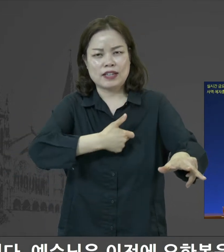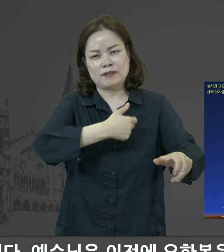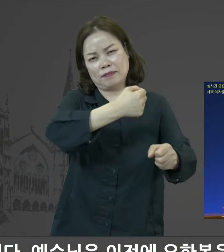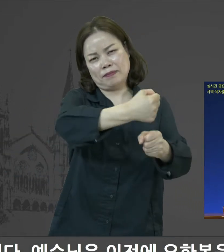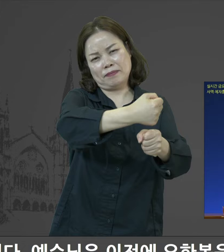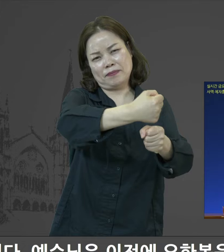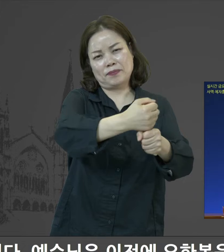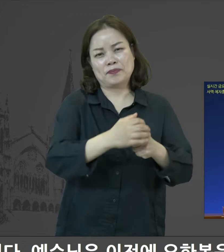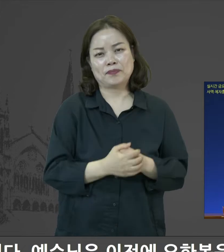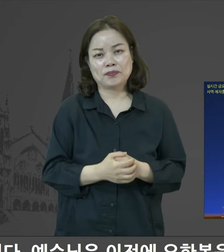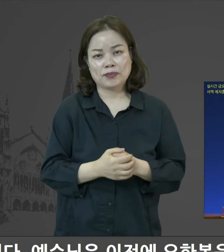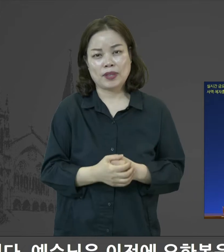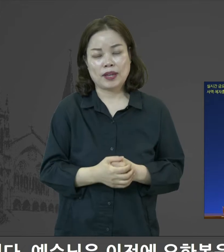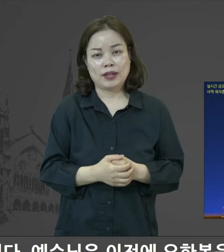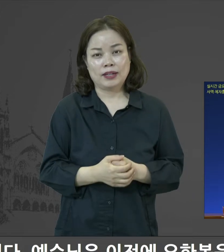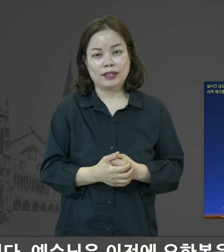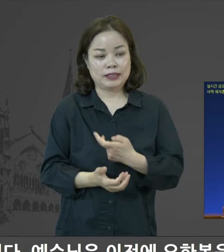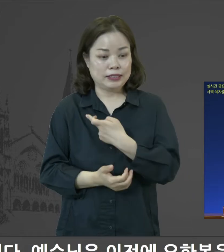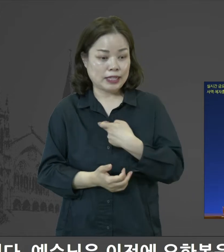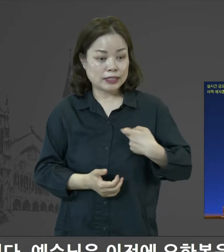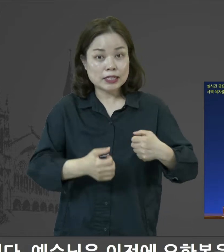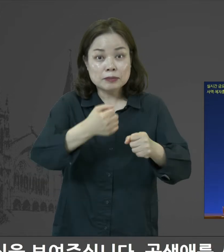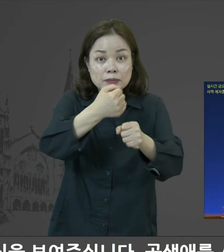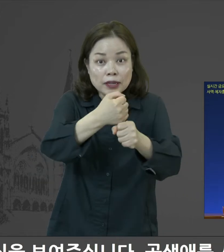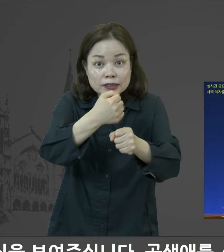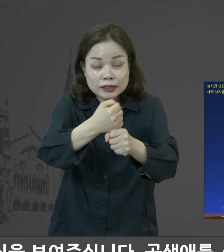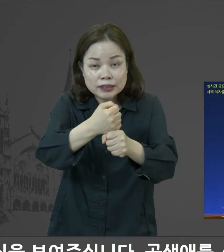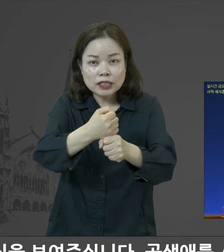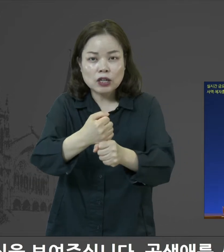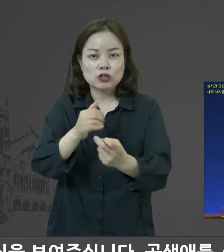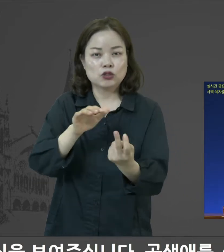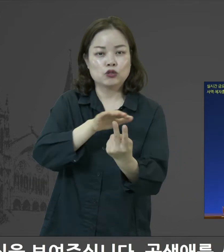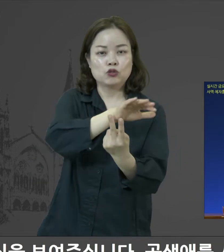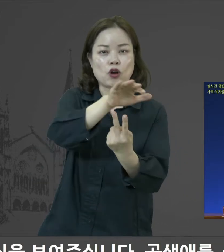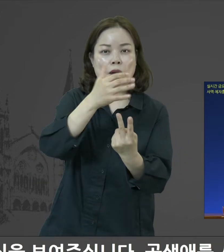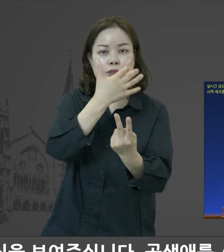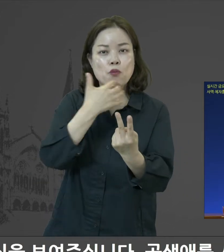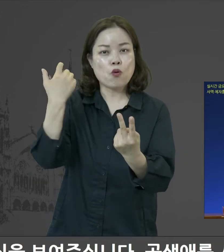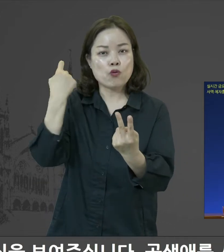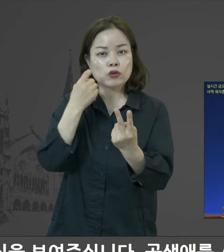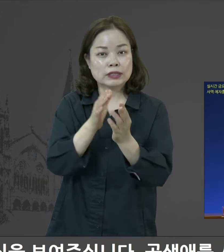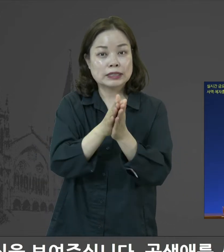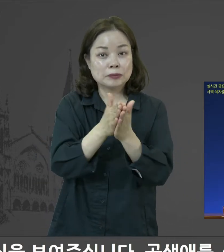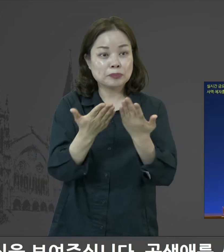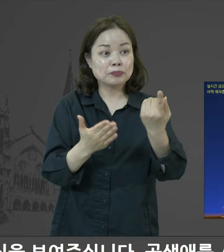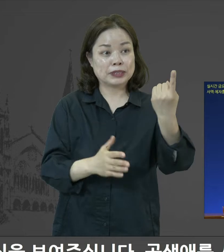것이죠. 그래서 제자를 삼은 것이 이제 요한복음 1장